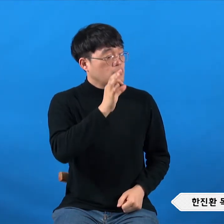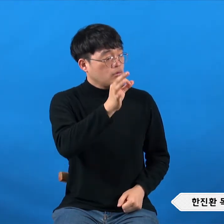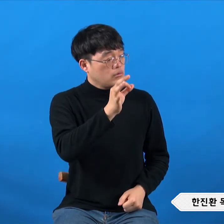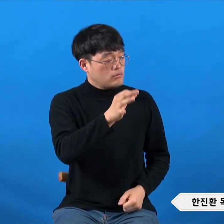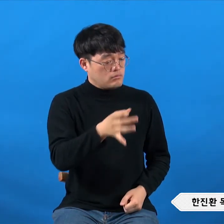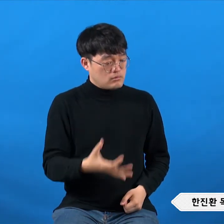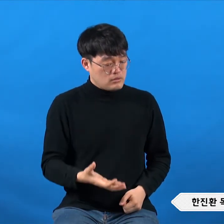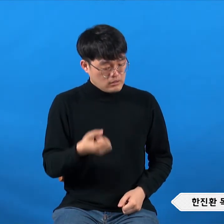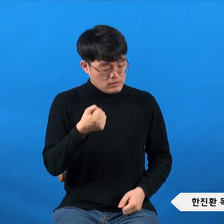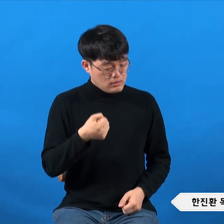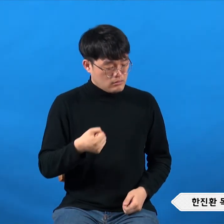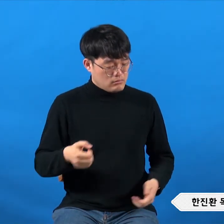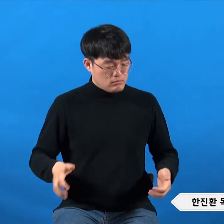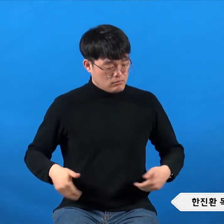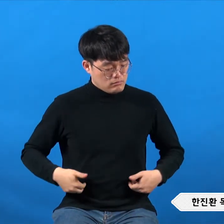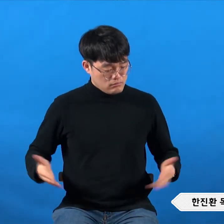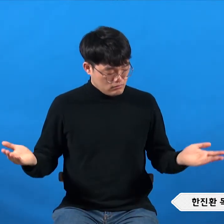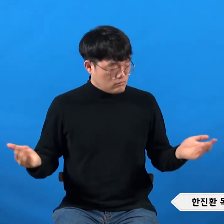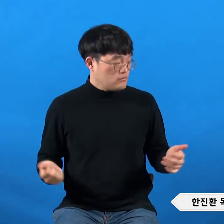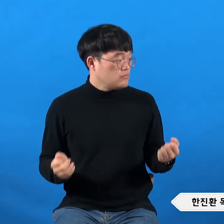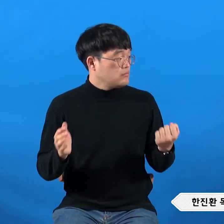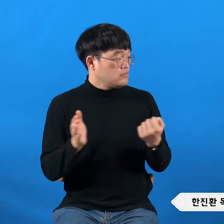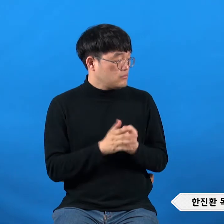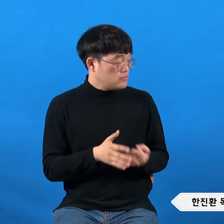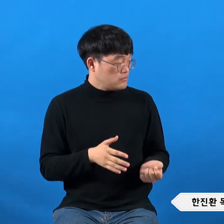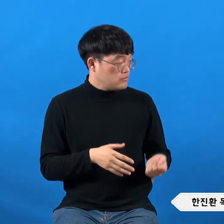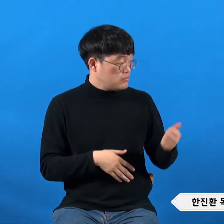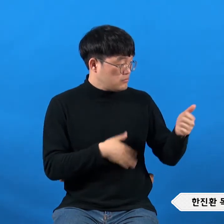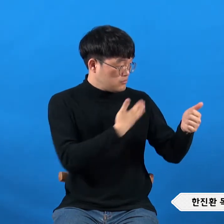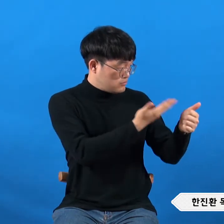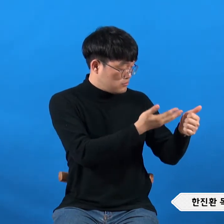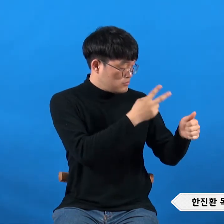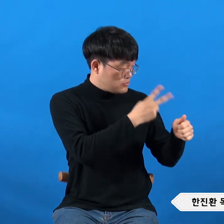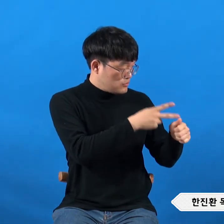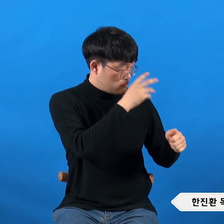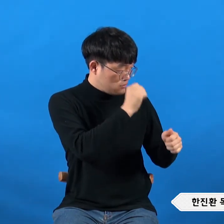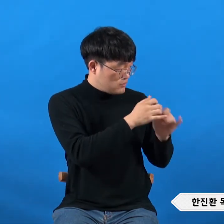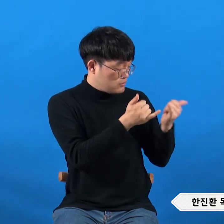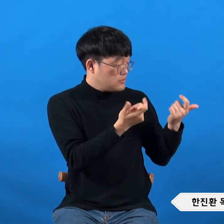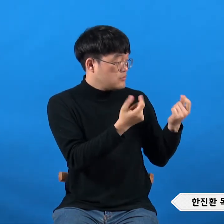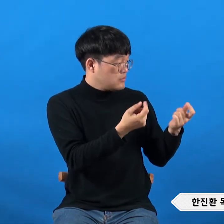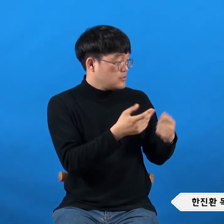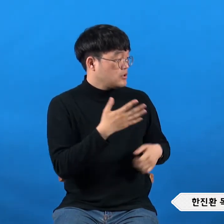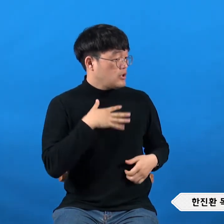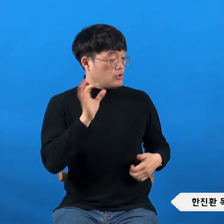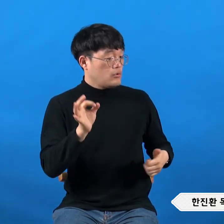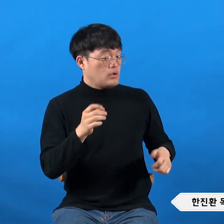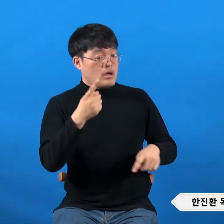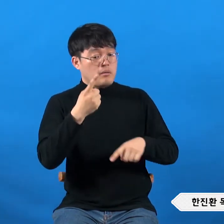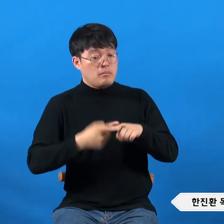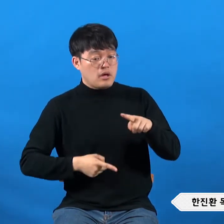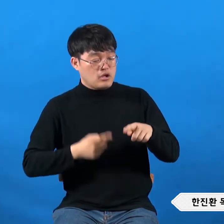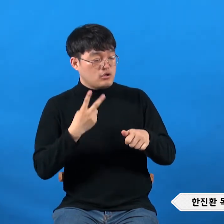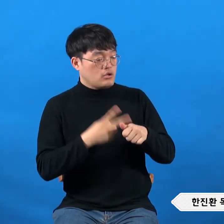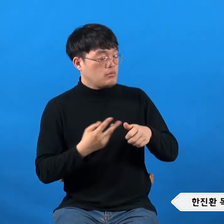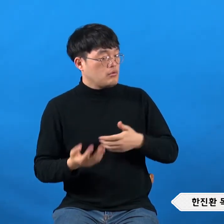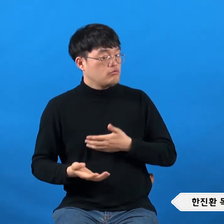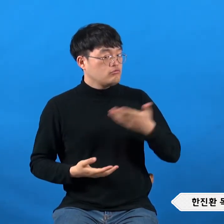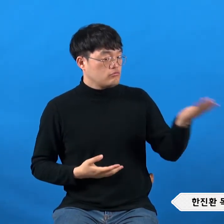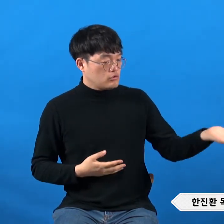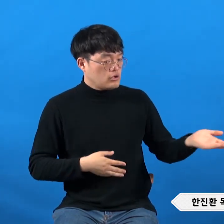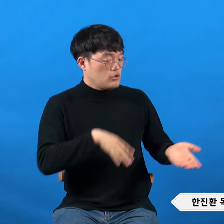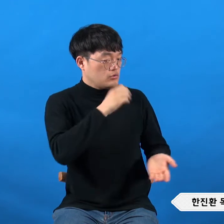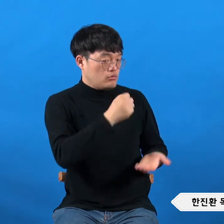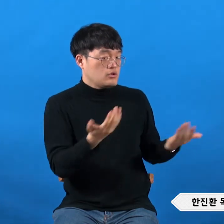많은 돈 있어봤자 뭐 하겠어요? 보아하니 선생님은 참 좋은 분 같은데 제가 그 돈 절반은